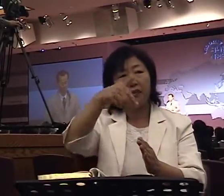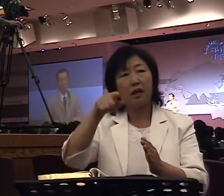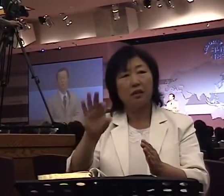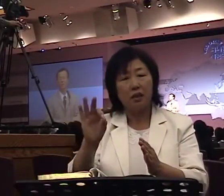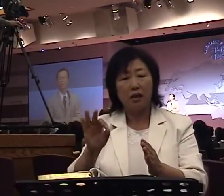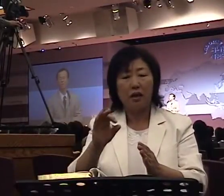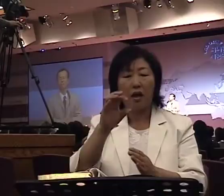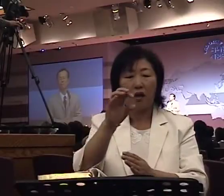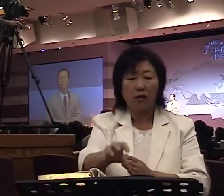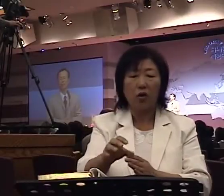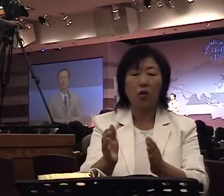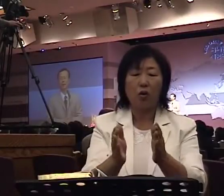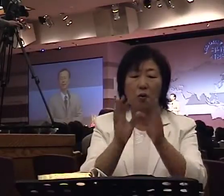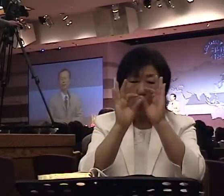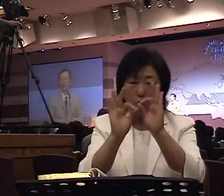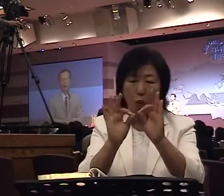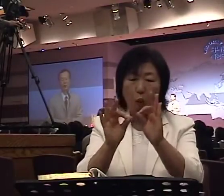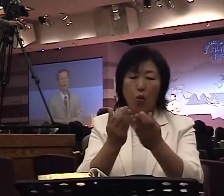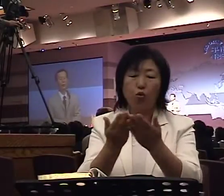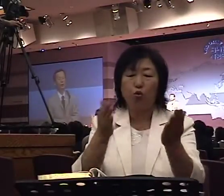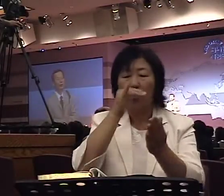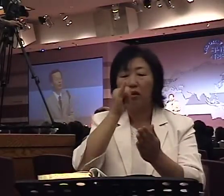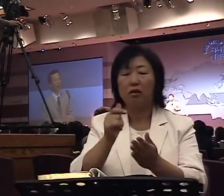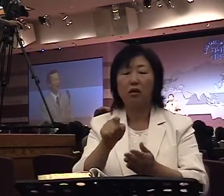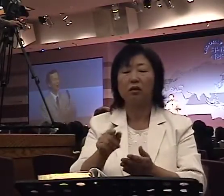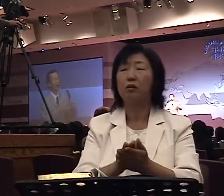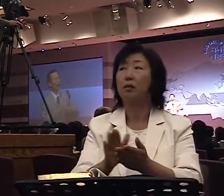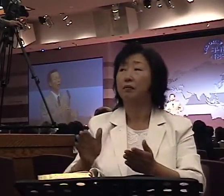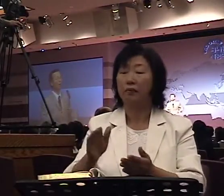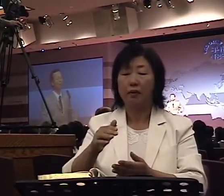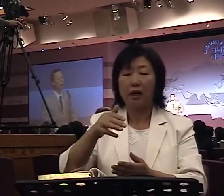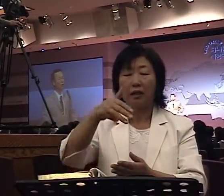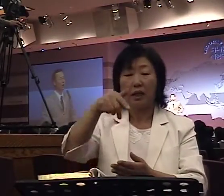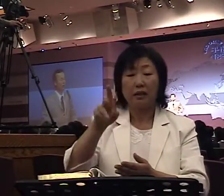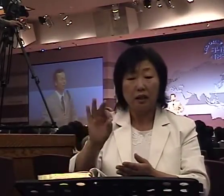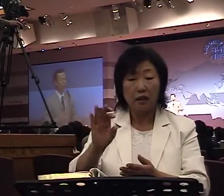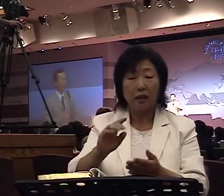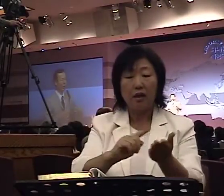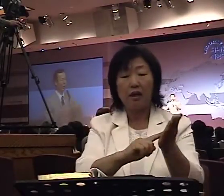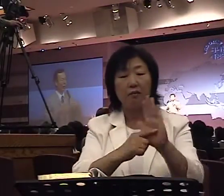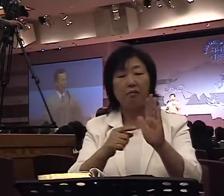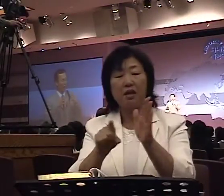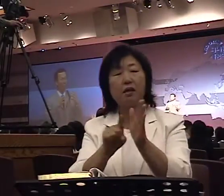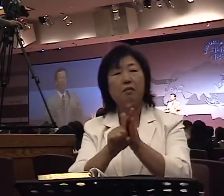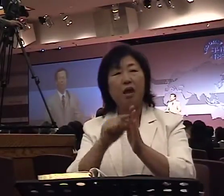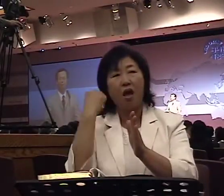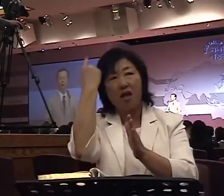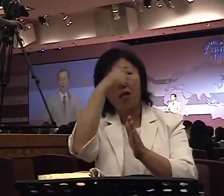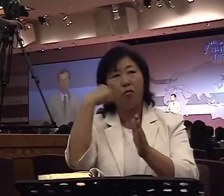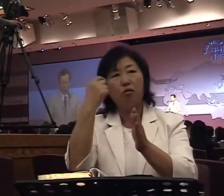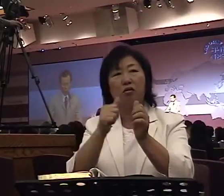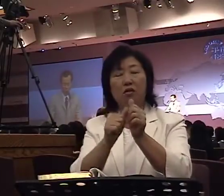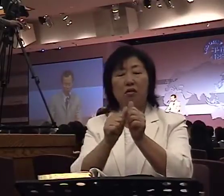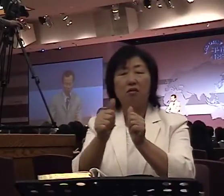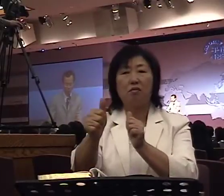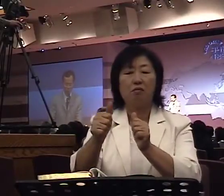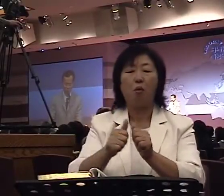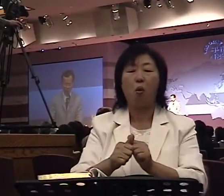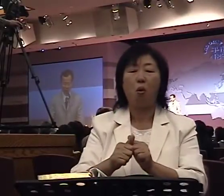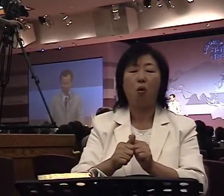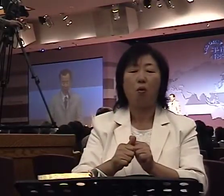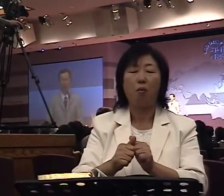보여주고 있는 것입니다. 자, 그래서 이제 그 창세기에 나오는 믿음의 인물들의 마지막 인물이 되는